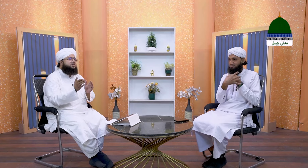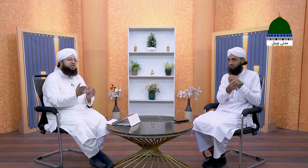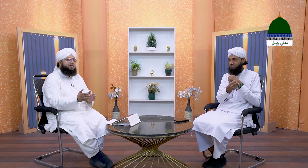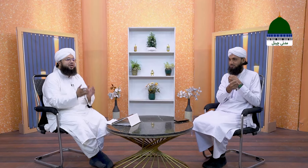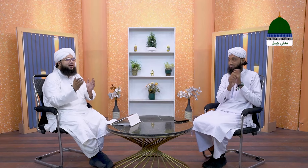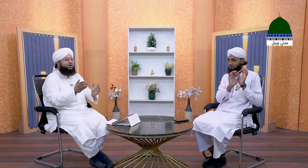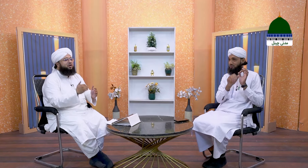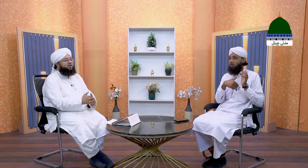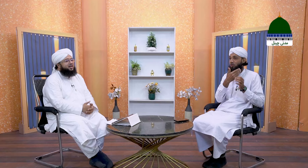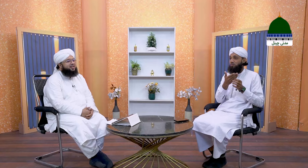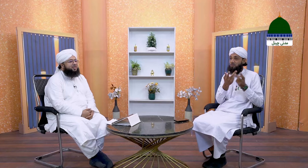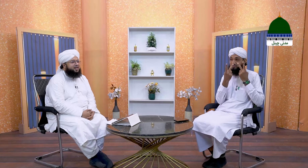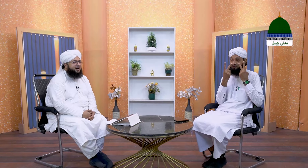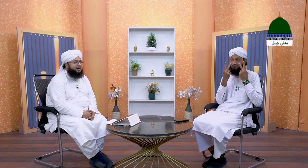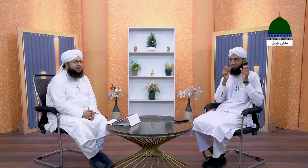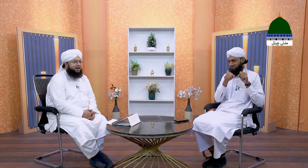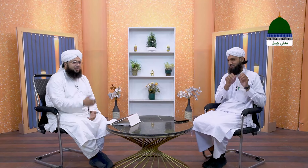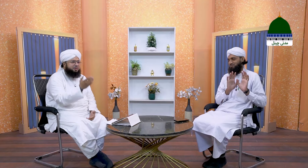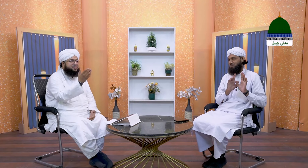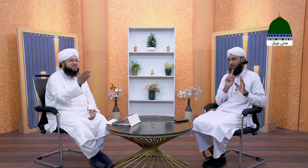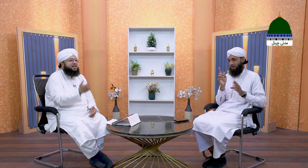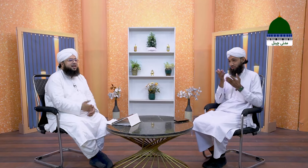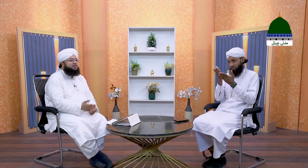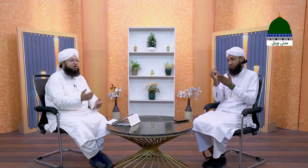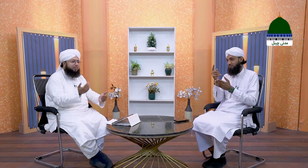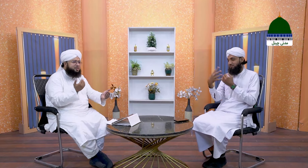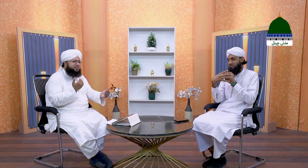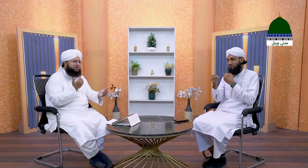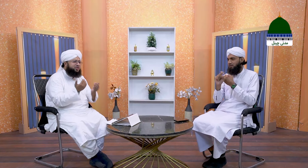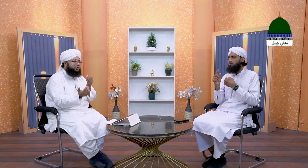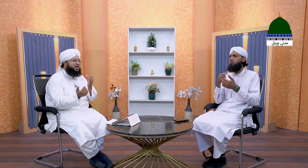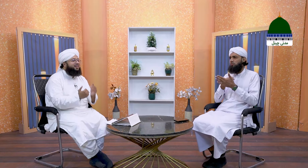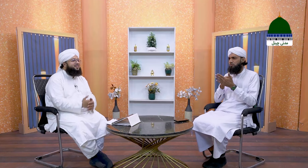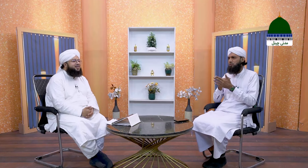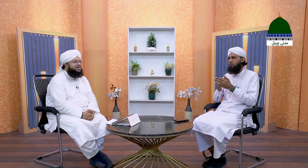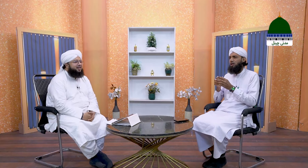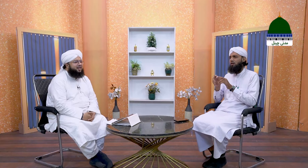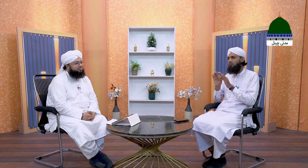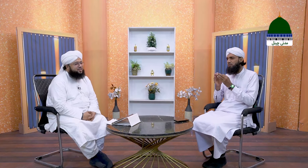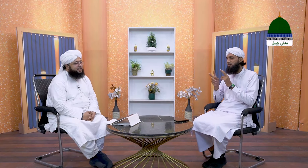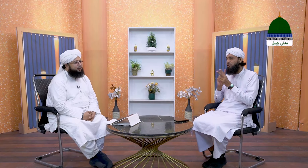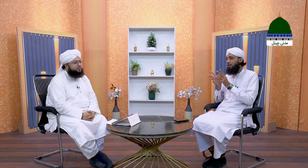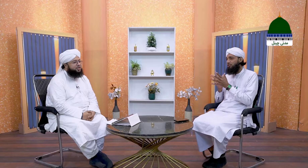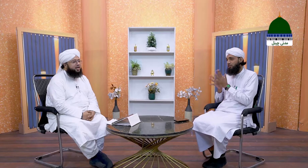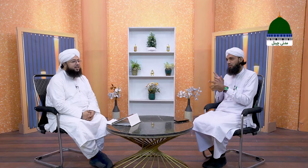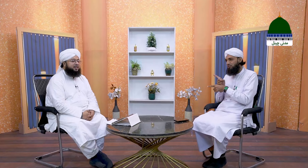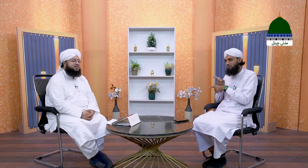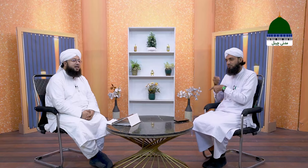سیکھے بھی اور ہمیں کر کے بھی دکھائے۔ آپ نے بھی سیکھ لیے ہیں تو آپس میں ایک دوسرے کو دکھا دیجئے کہ آپ نے اشارے درست کیے یا کس طرح سے